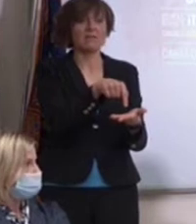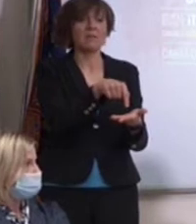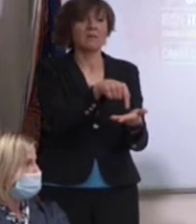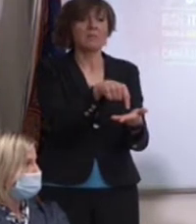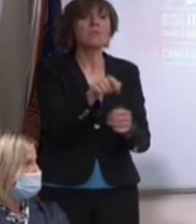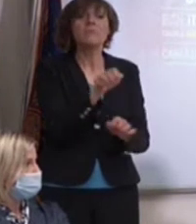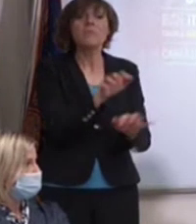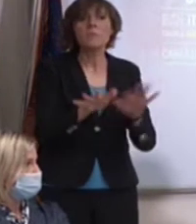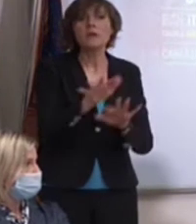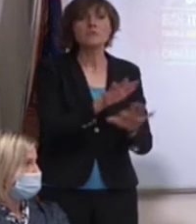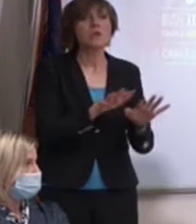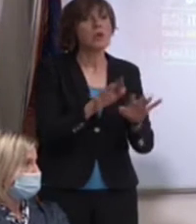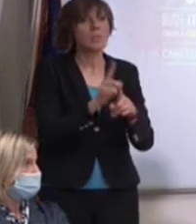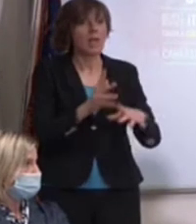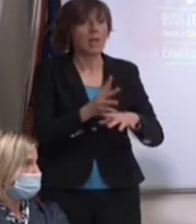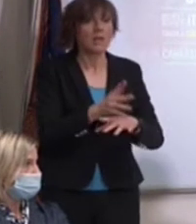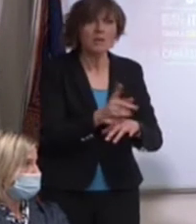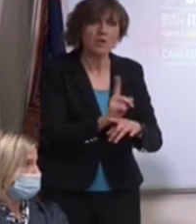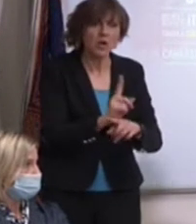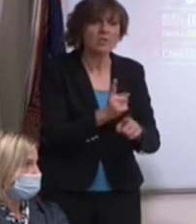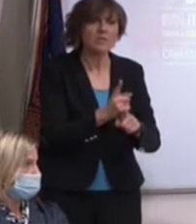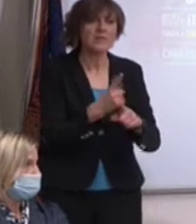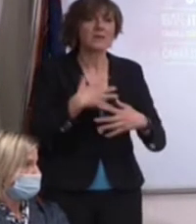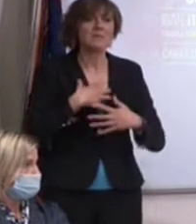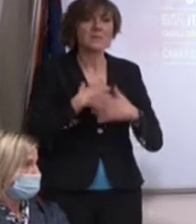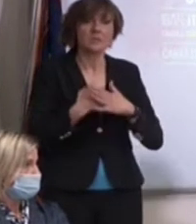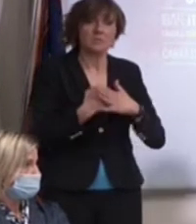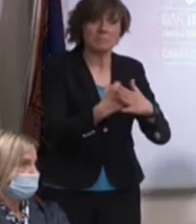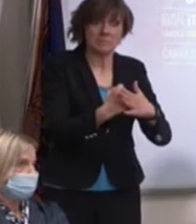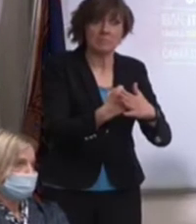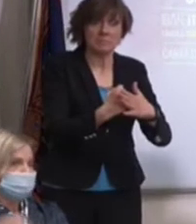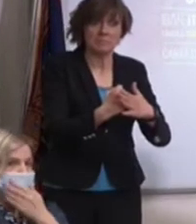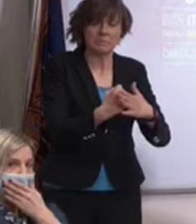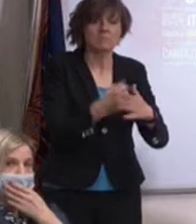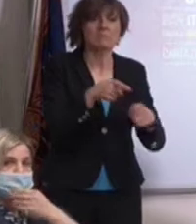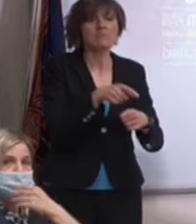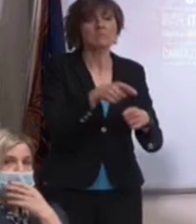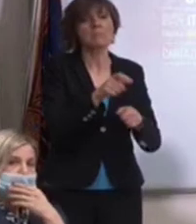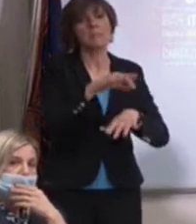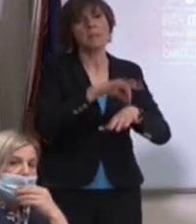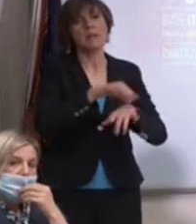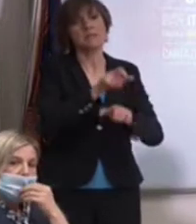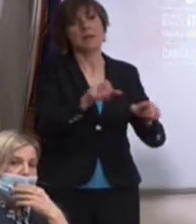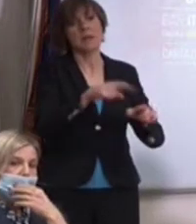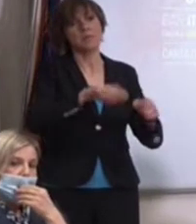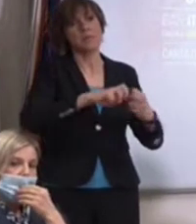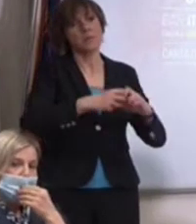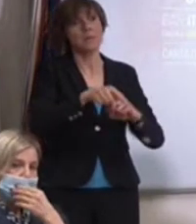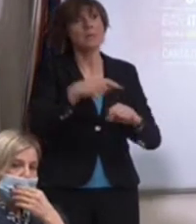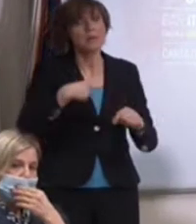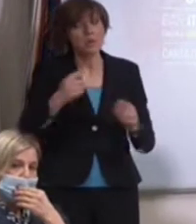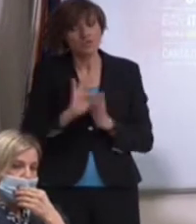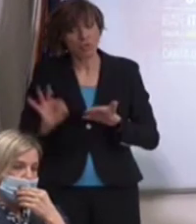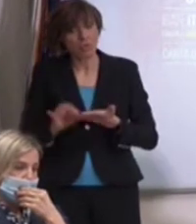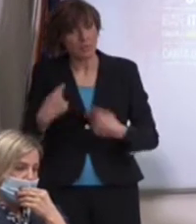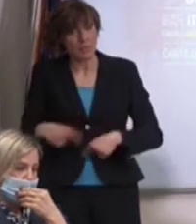una correlata al caso 1 e 2 al caso due saranno eseguiti nuovi accertamenti in urgenza con tampone con le decisioni